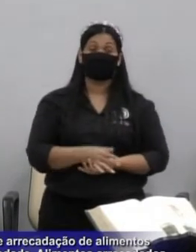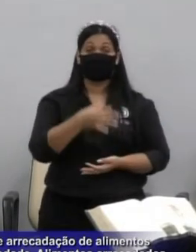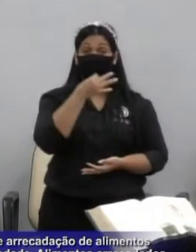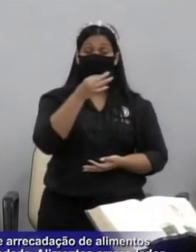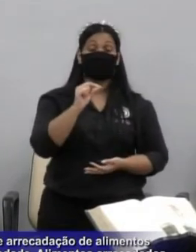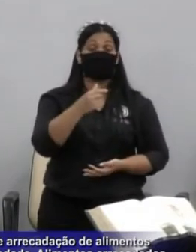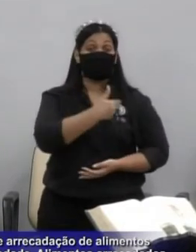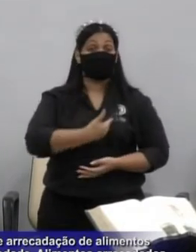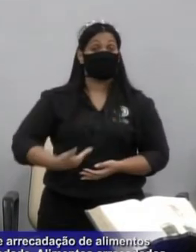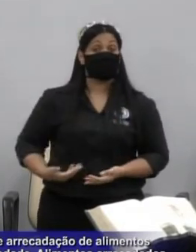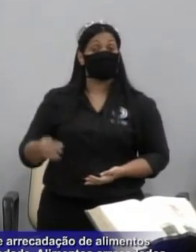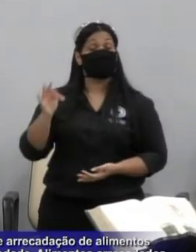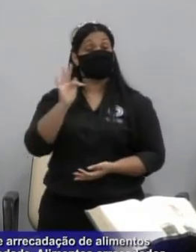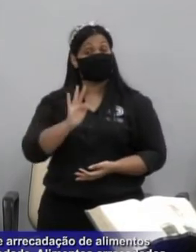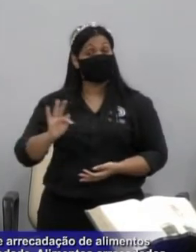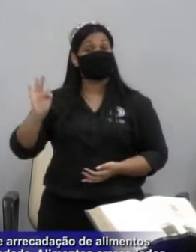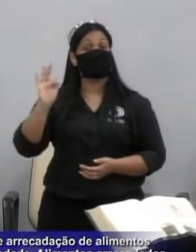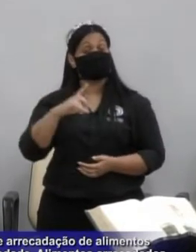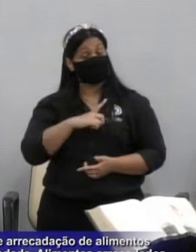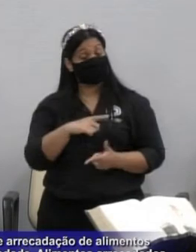federal fracassou